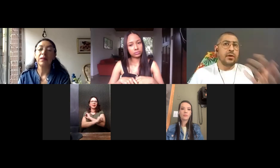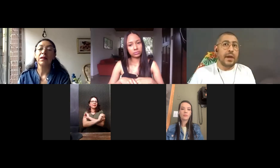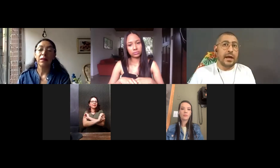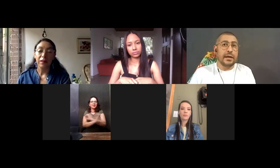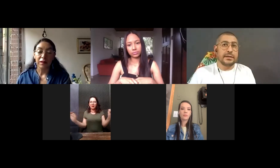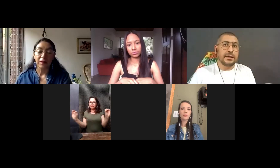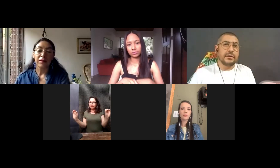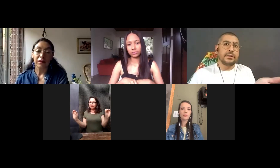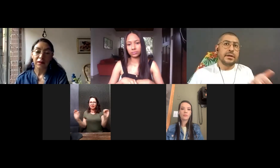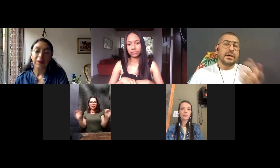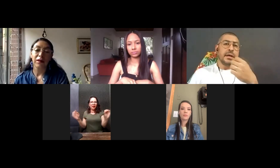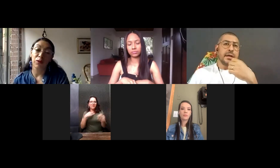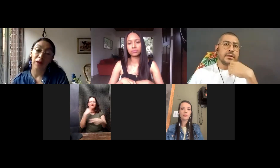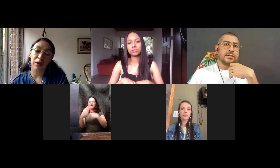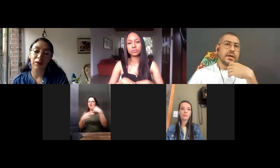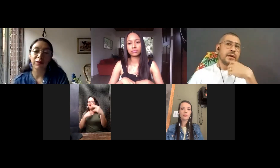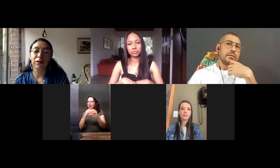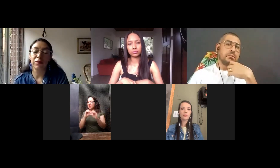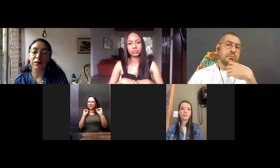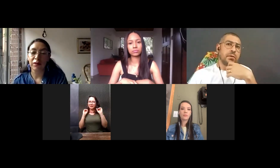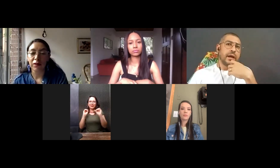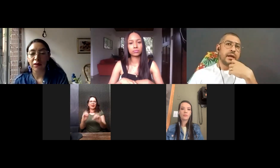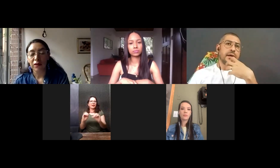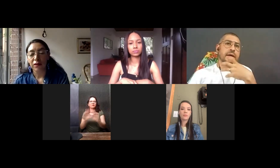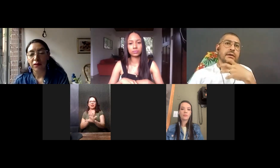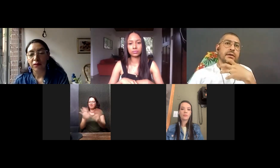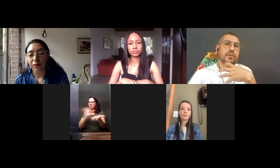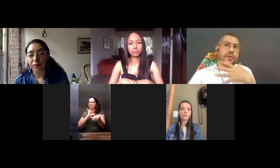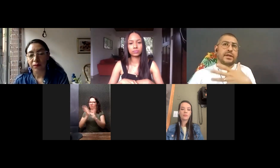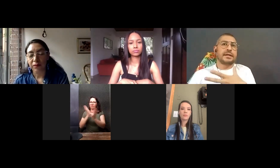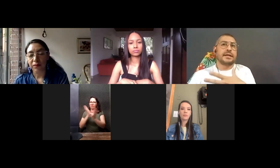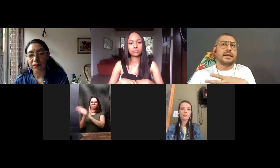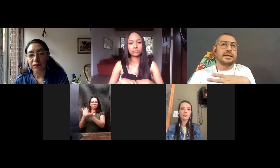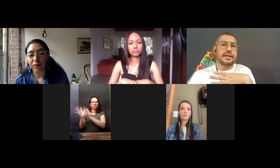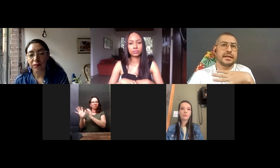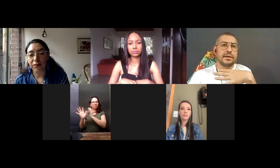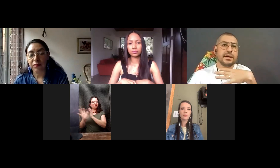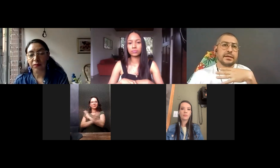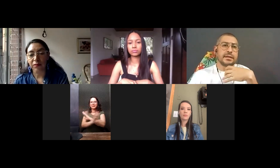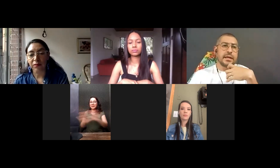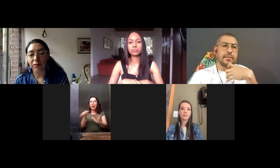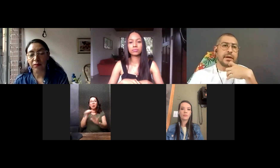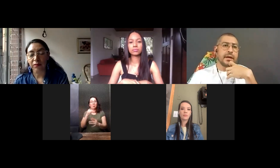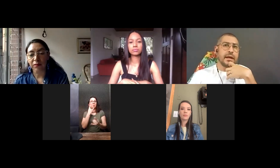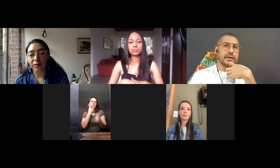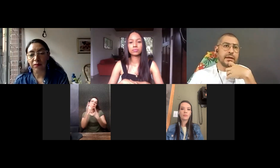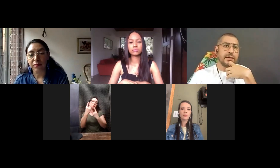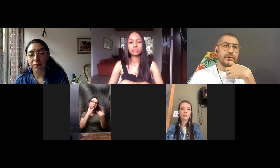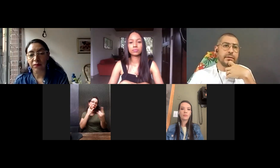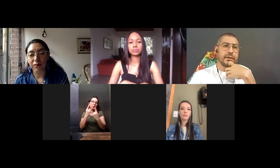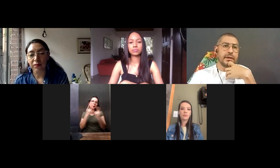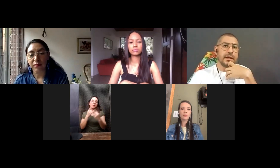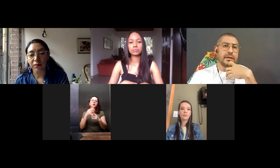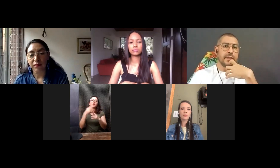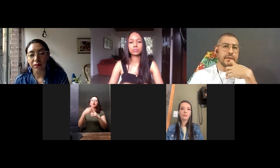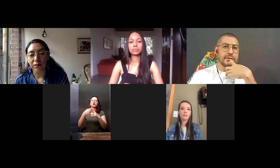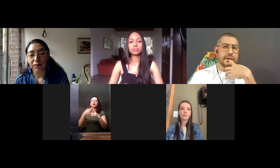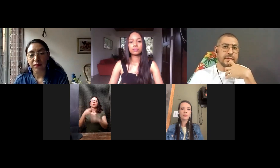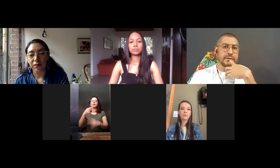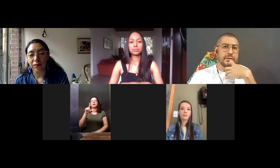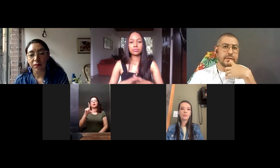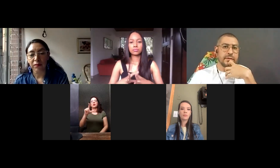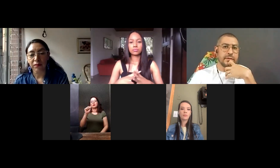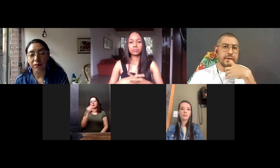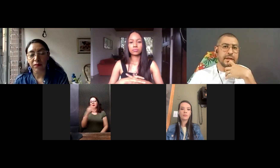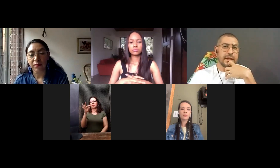ni doblaje, ¿cierto? Es una buena o muy interesante iniciativa, se llama La Tribu, y les voy a mostrar